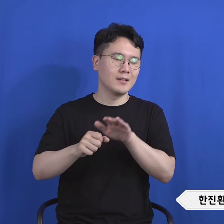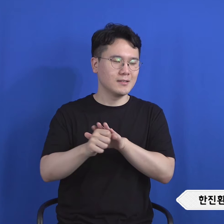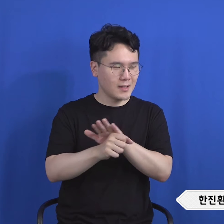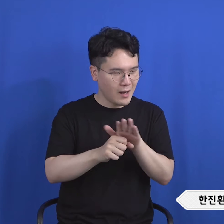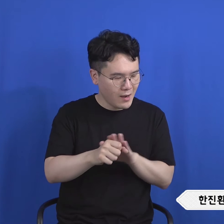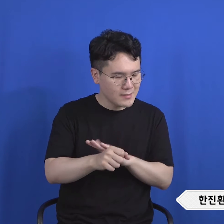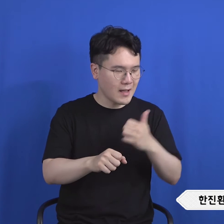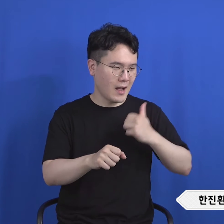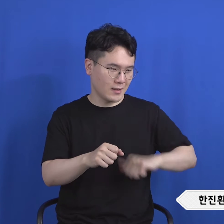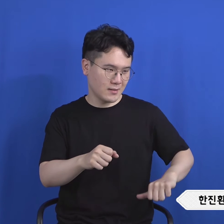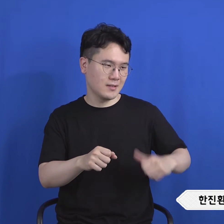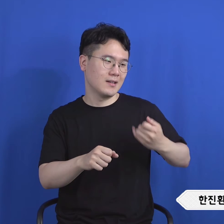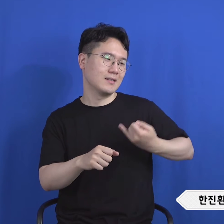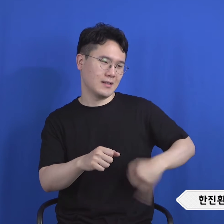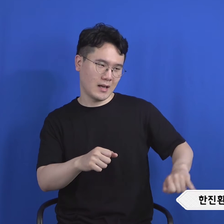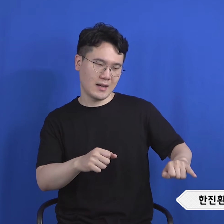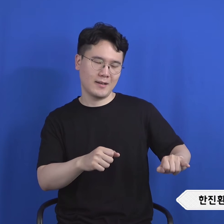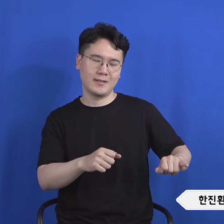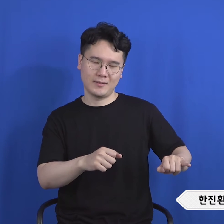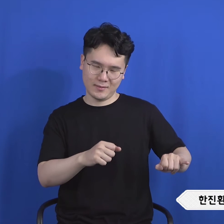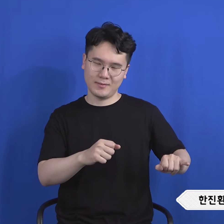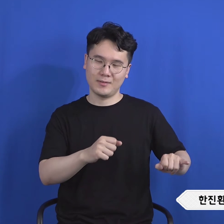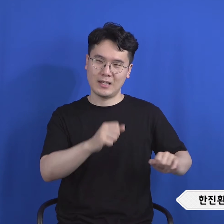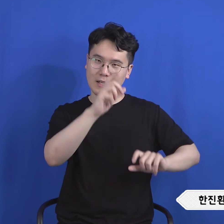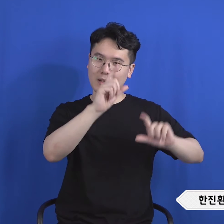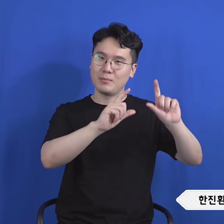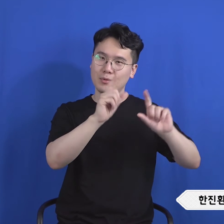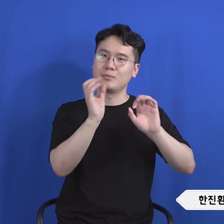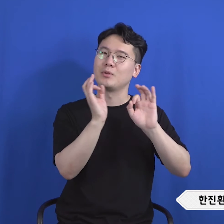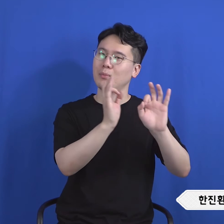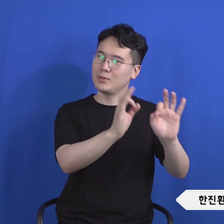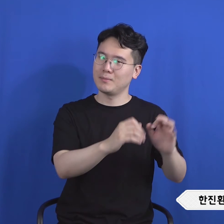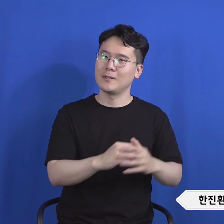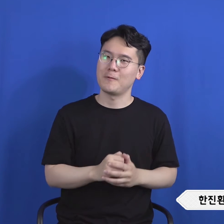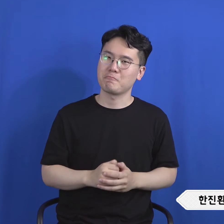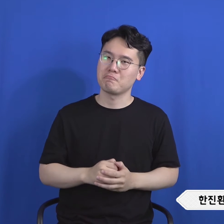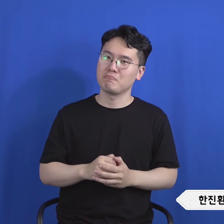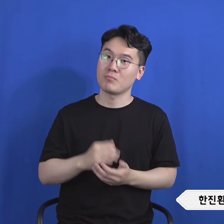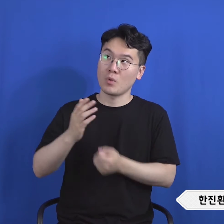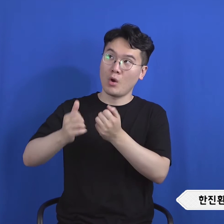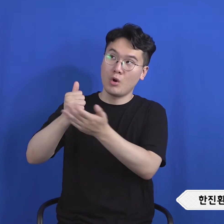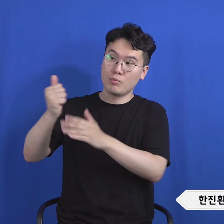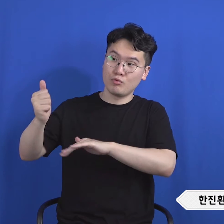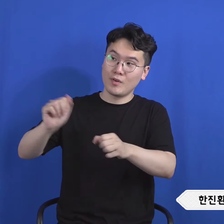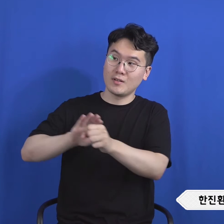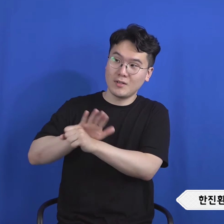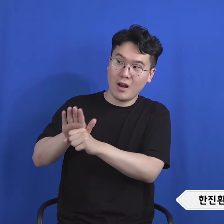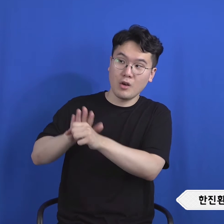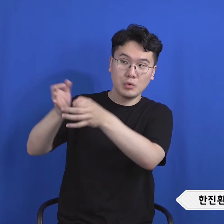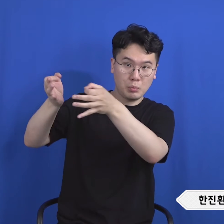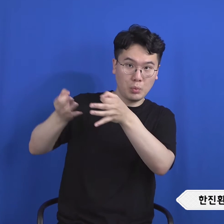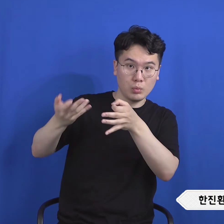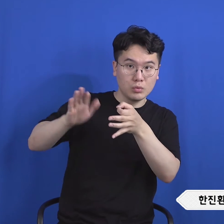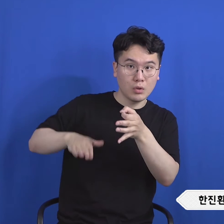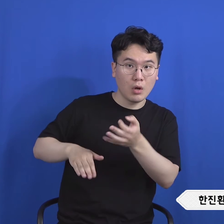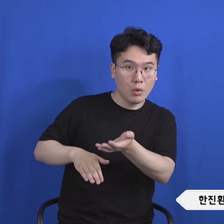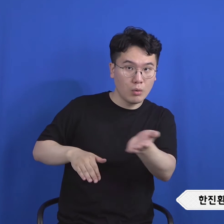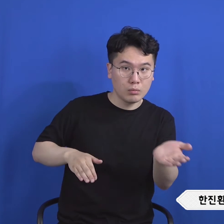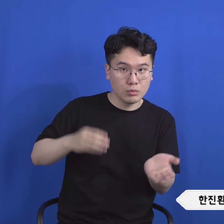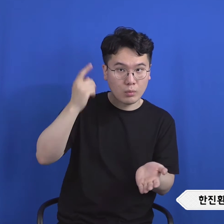사랑하는 딸로 보십니다. 하나님이 우리를 그렇게 받아주시는데 우리가 왜 좌절하고 낙심하고 그럴